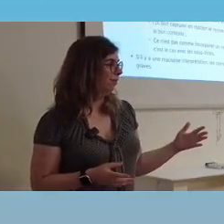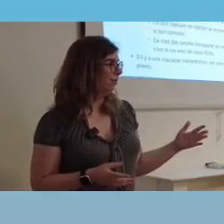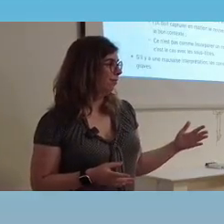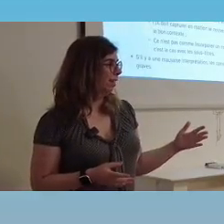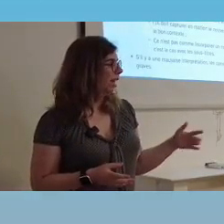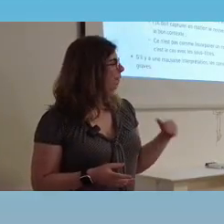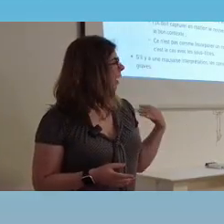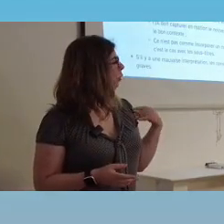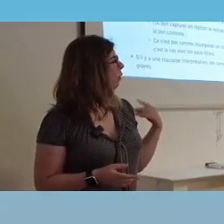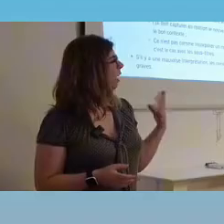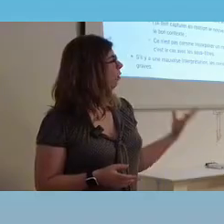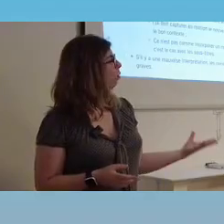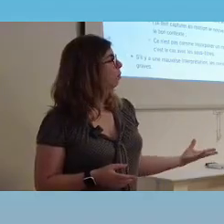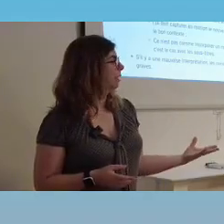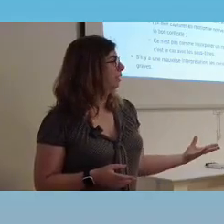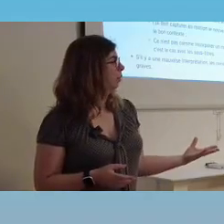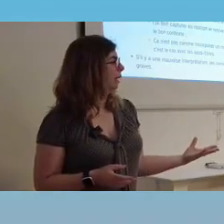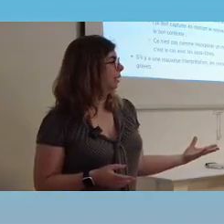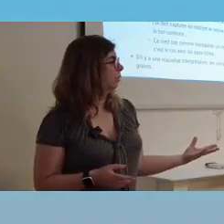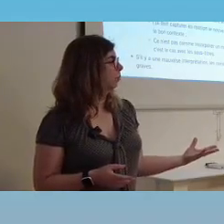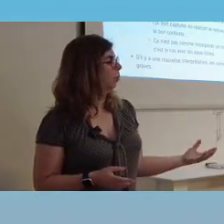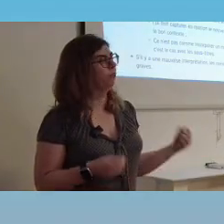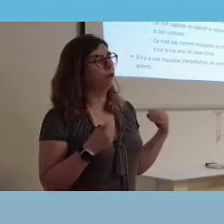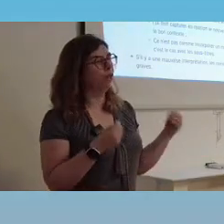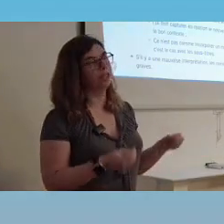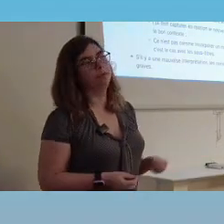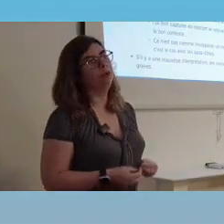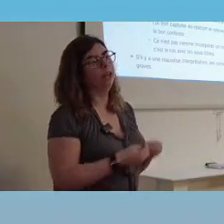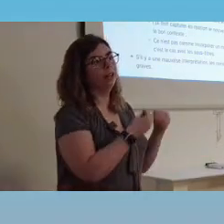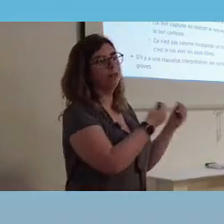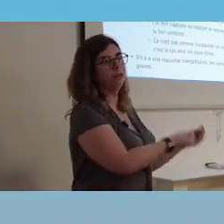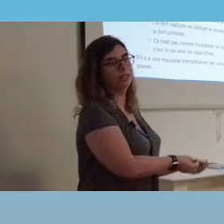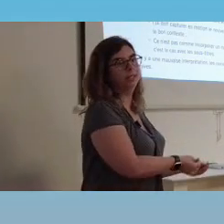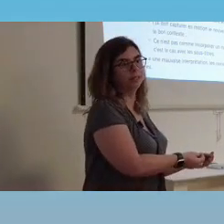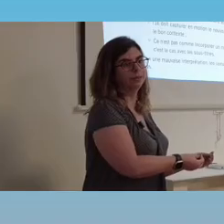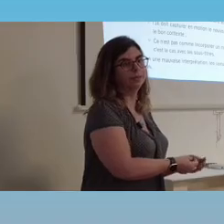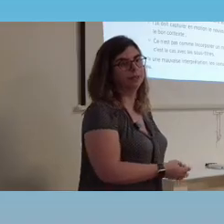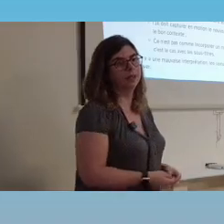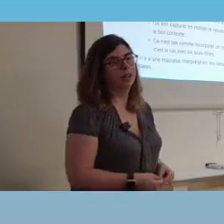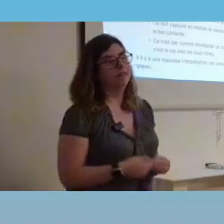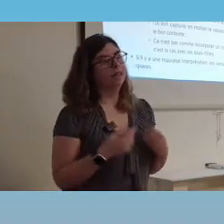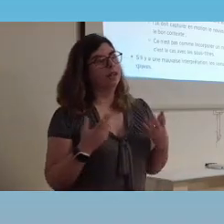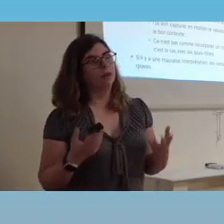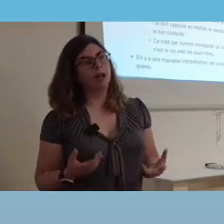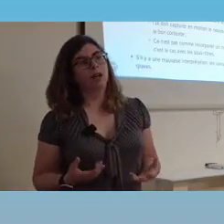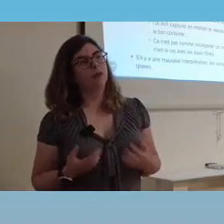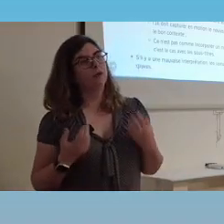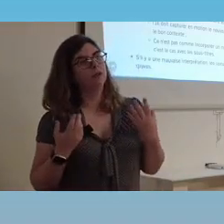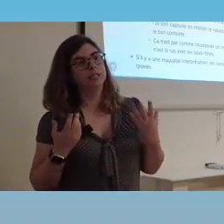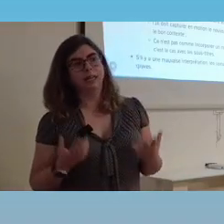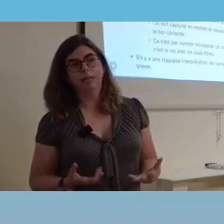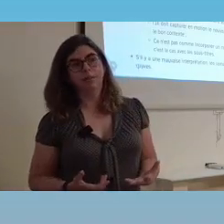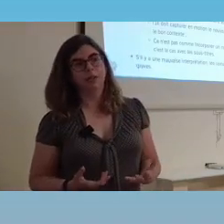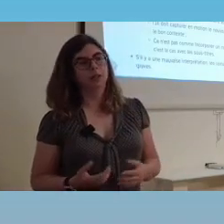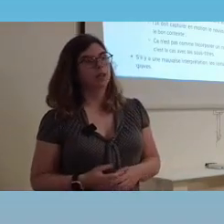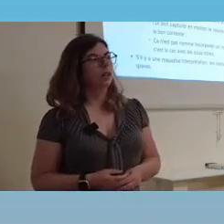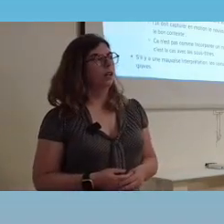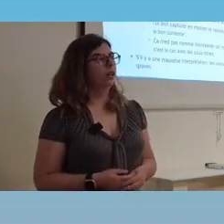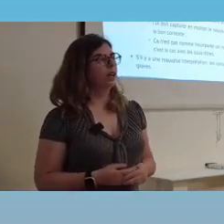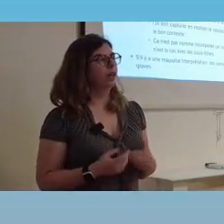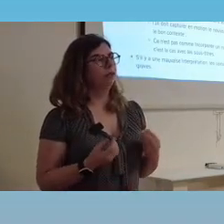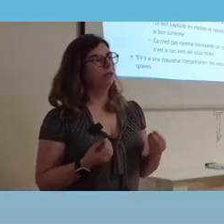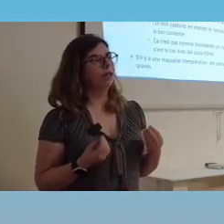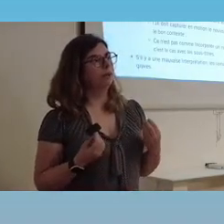alimentée. Dès qu'on a un nouveau président, par exemple, on va lui attribuer un nouveau signe. Dès qu'on a un nouveau terme